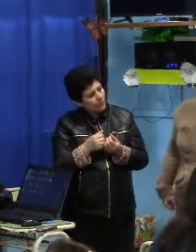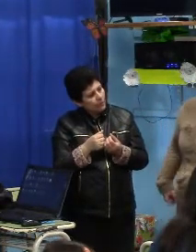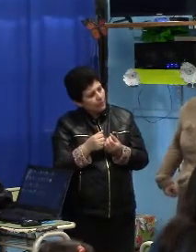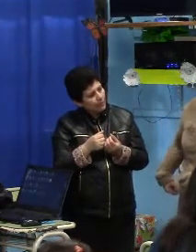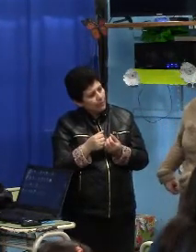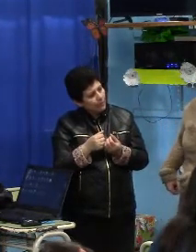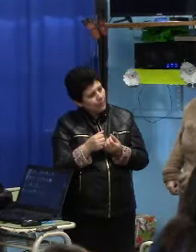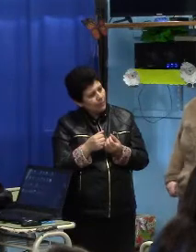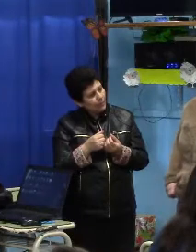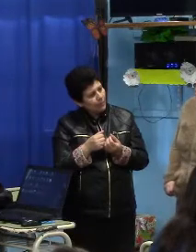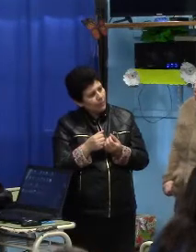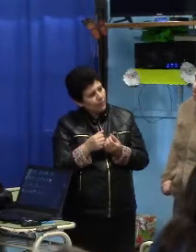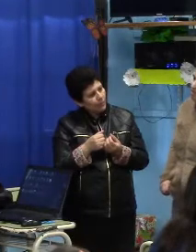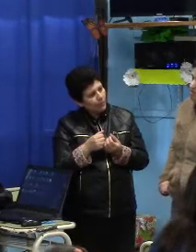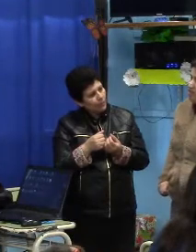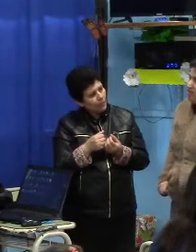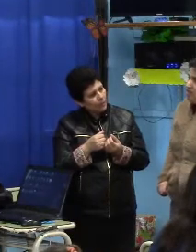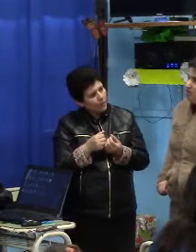que te lea algo